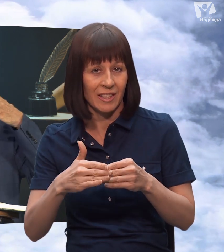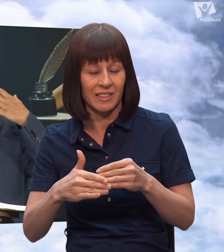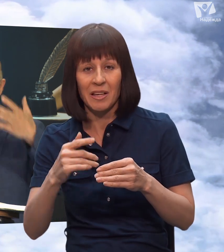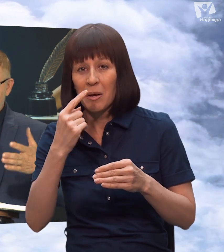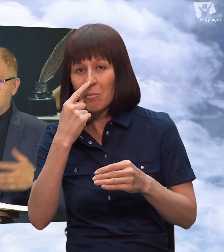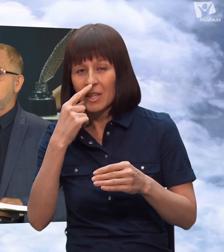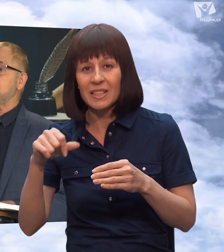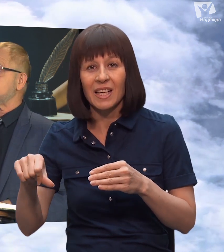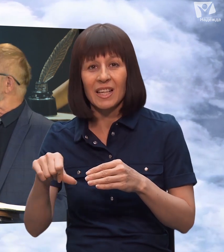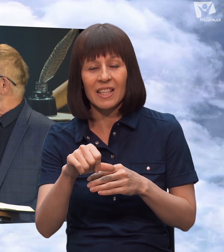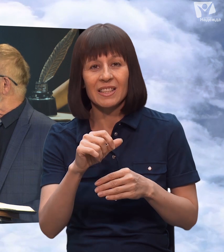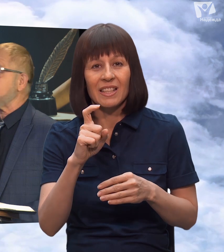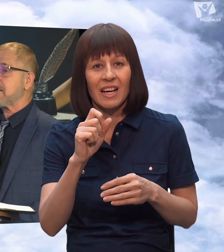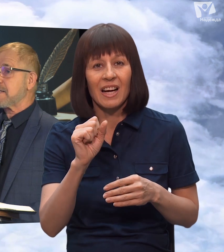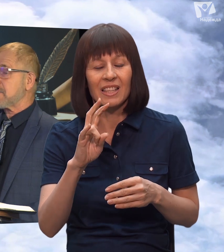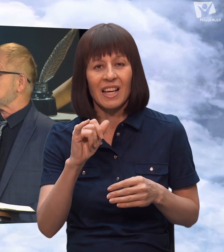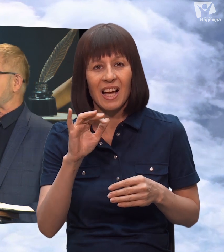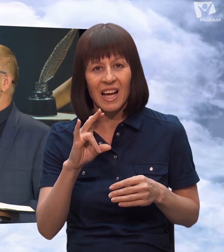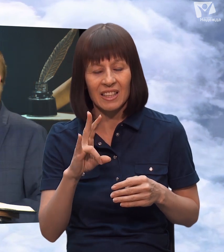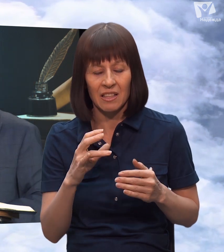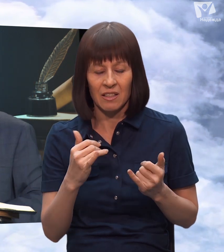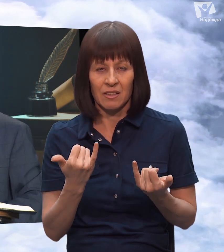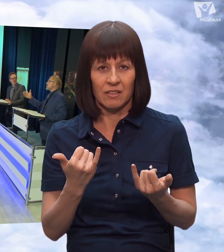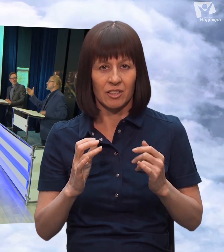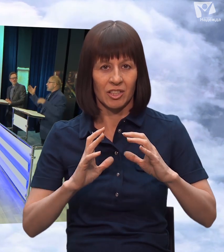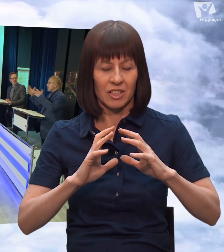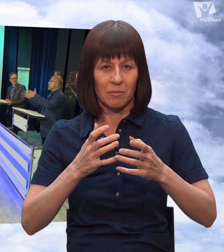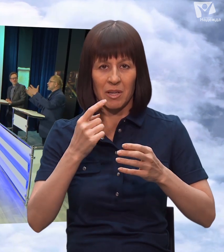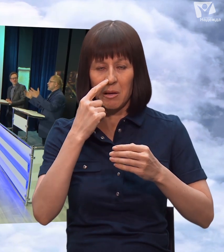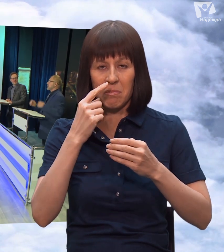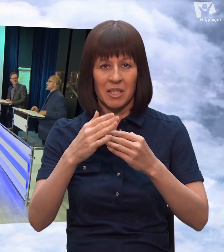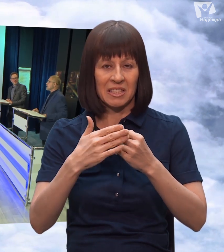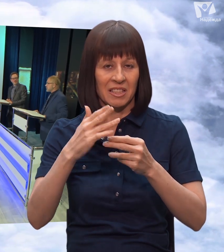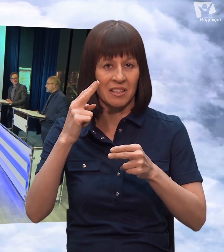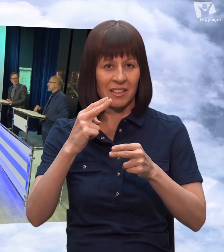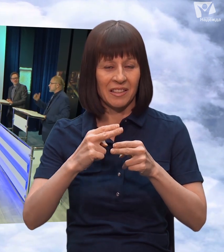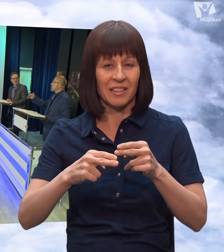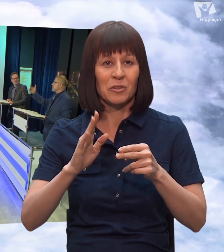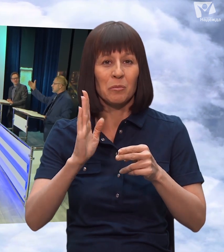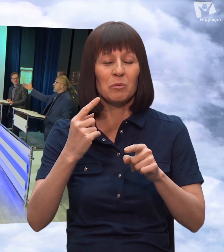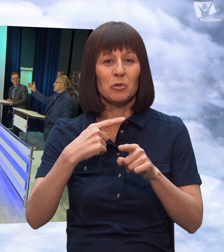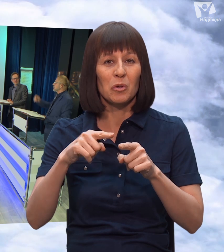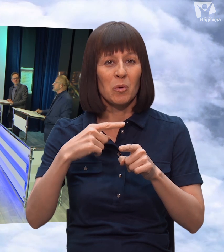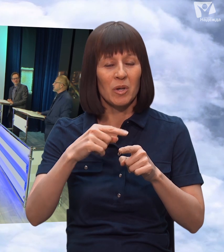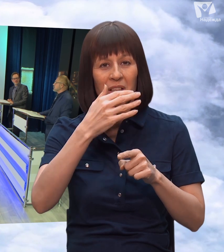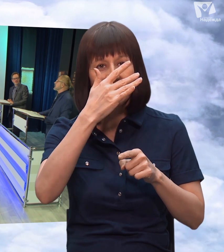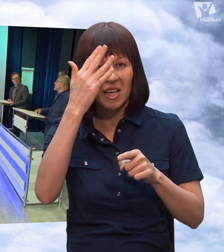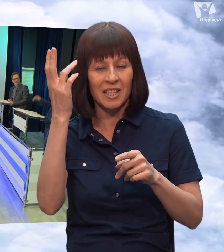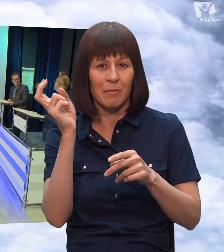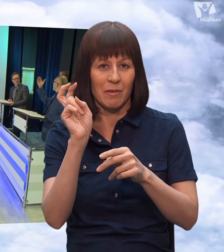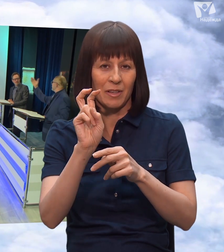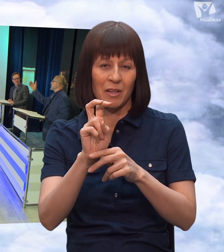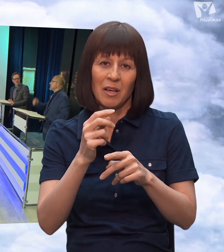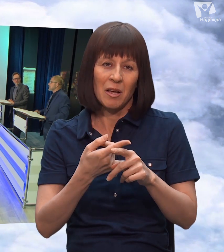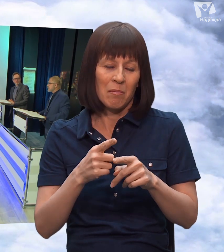господь предостерегает напоминает говорит о законе очень актуально для нас христиан живущих вот перед